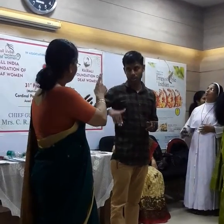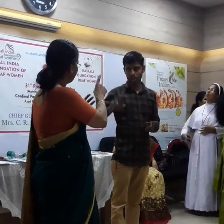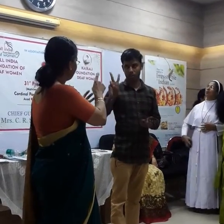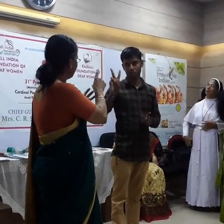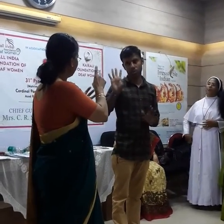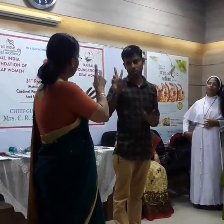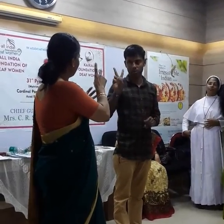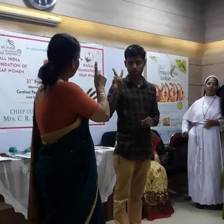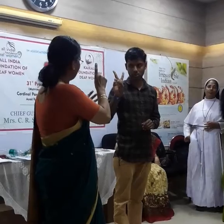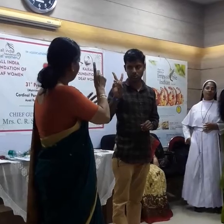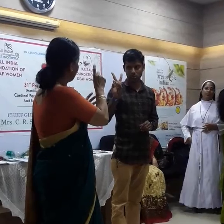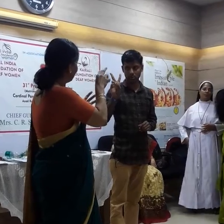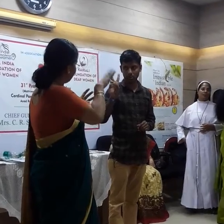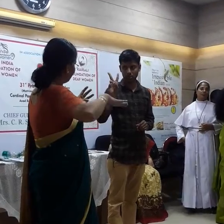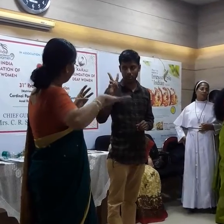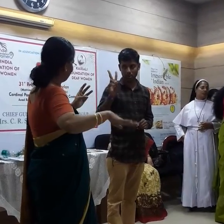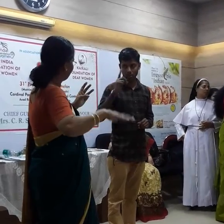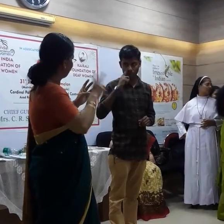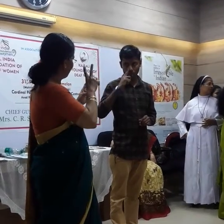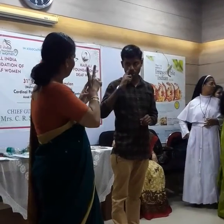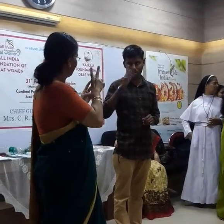ഇദ്ദേഹമാണ് മൂത്തത്. 2 സഹോദരങ്ങളുണ്ട്.